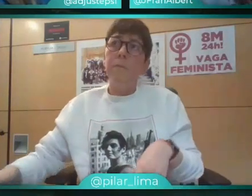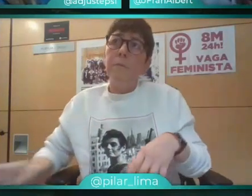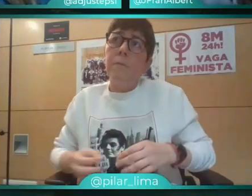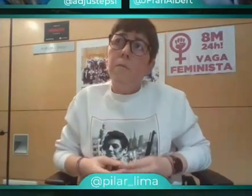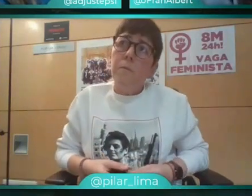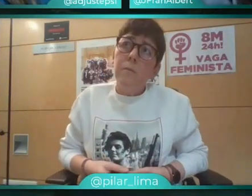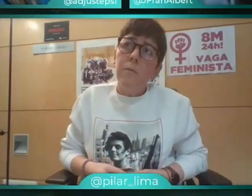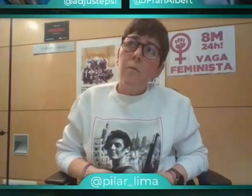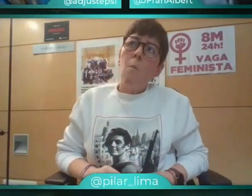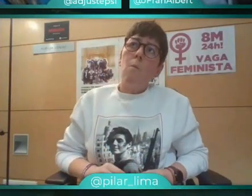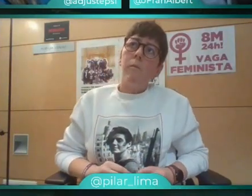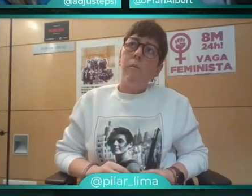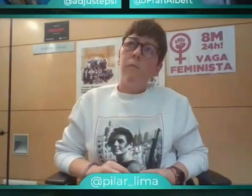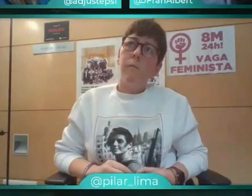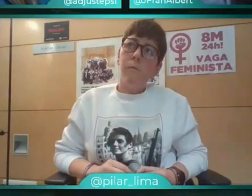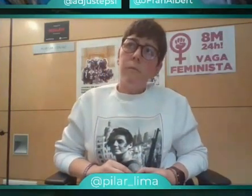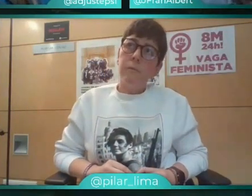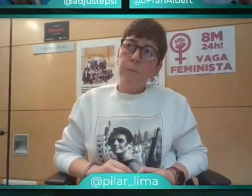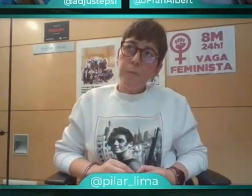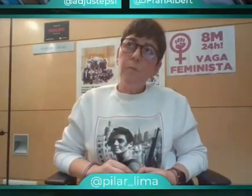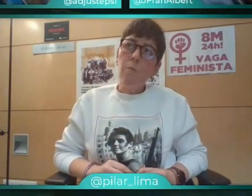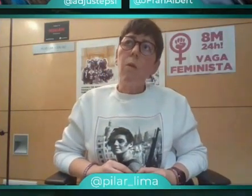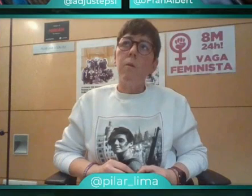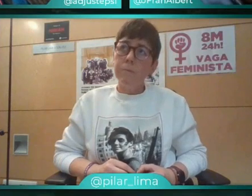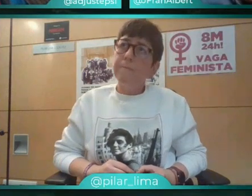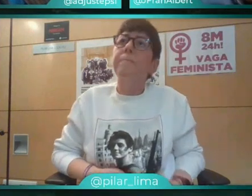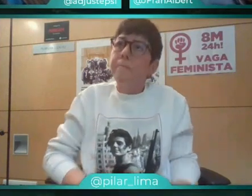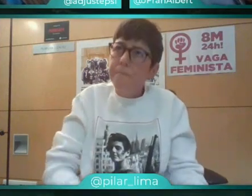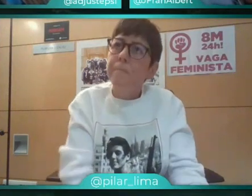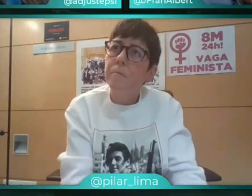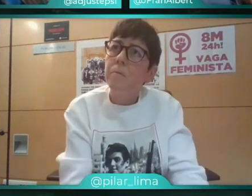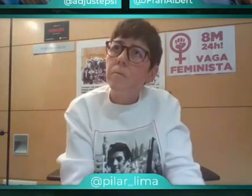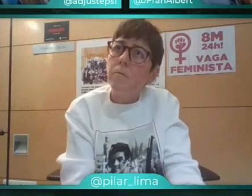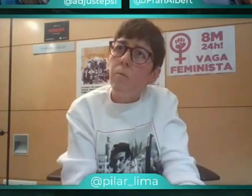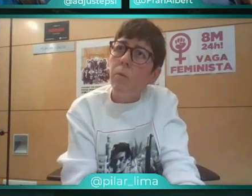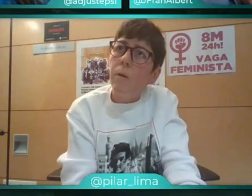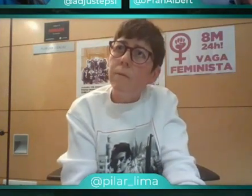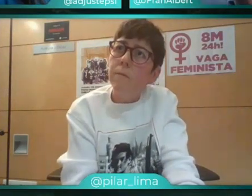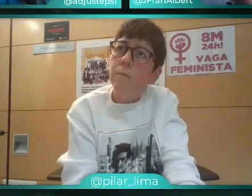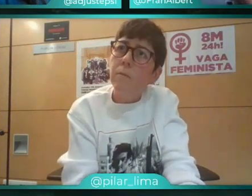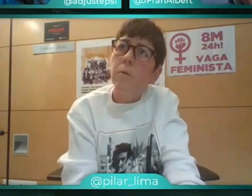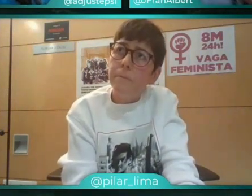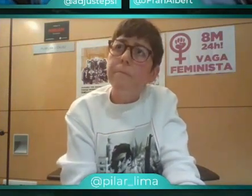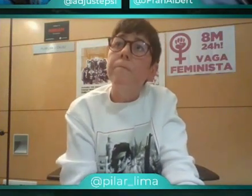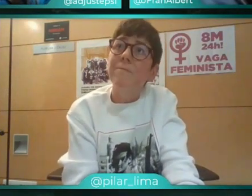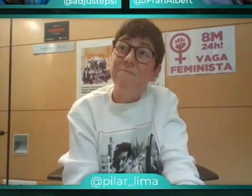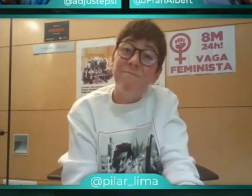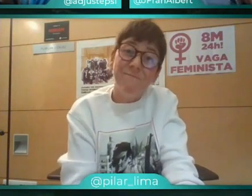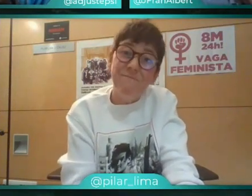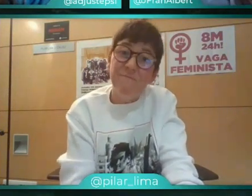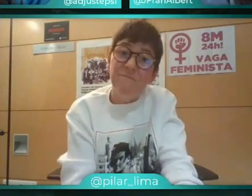con las comunicadoras pasa una cosa muy curiosa es decir cuando tú eres un comunicador de izquierdas